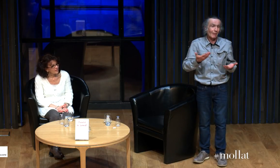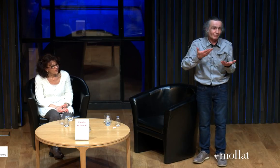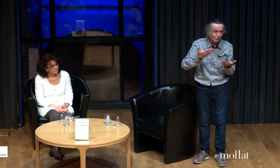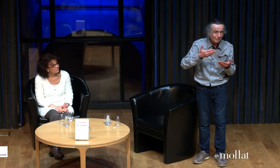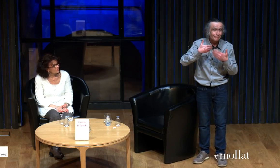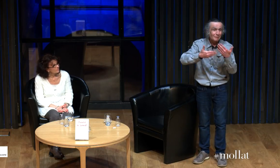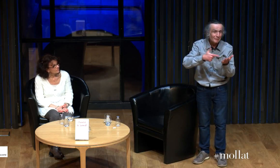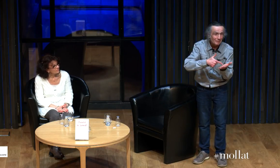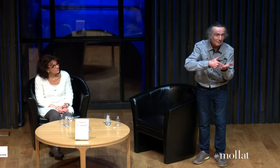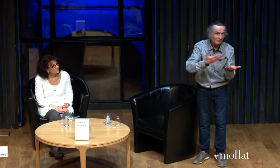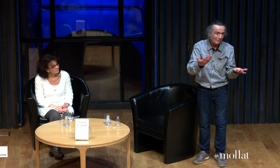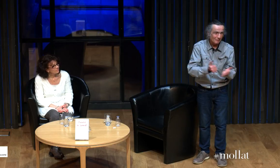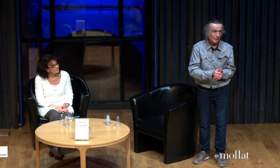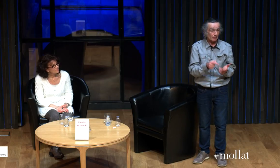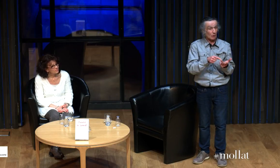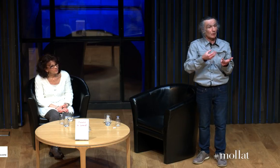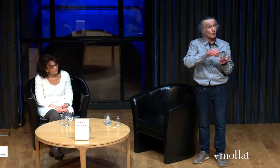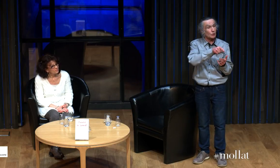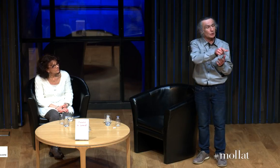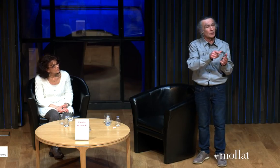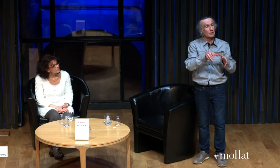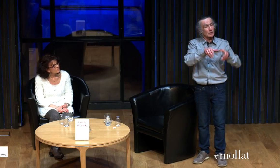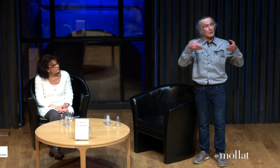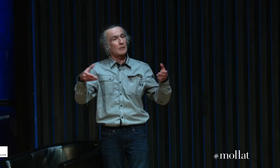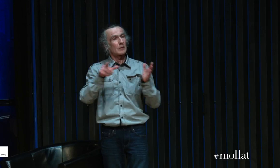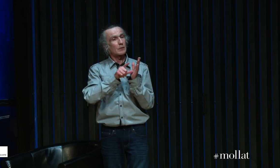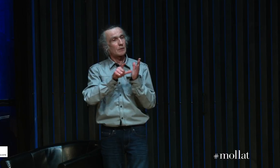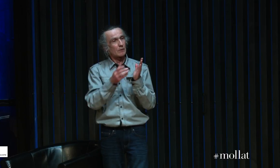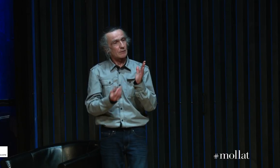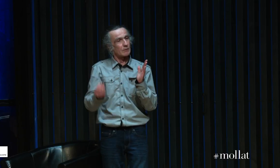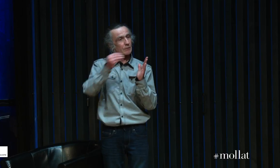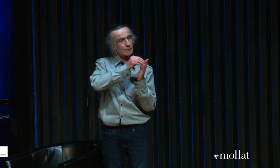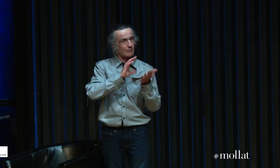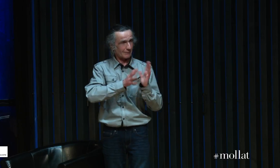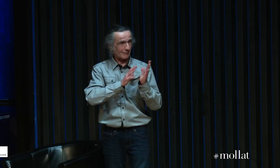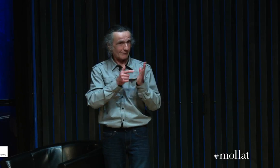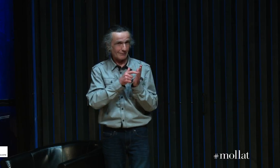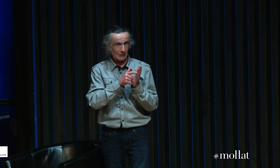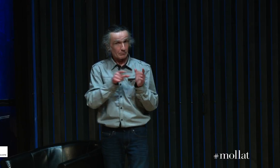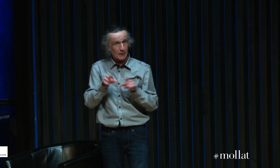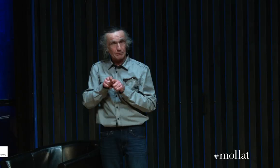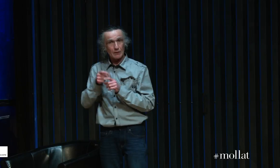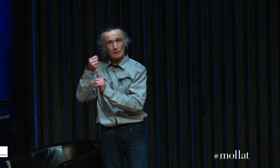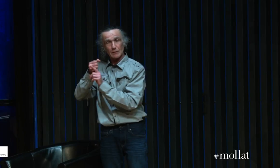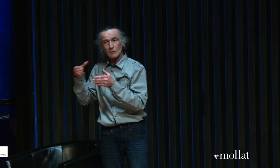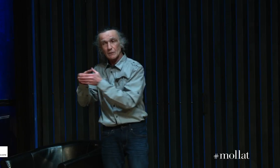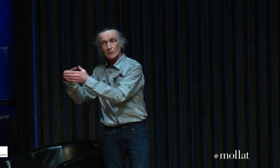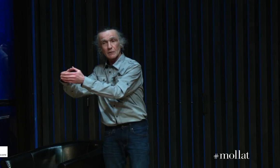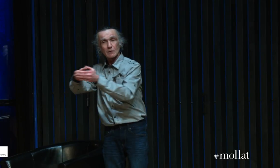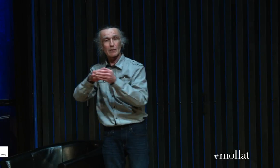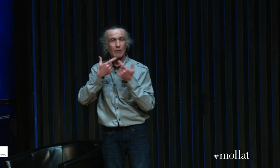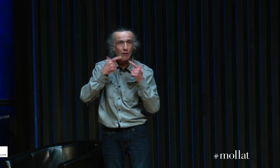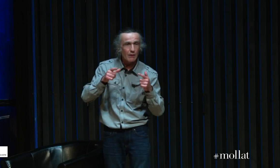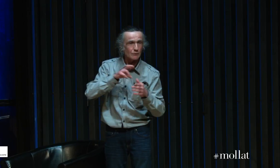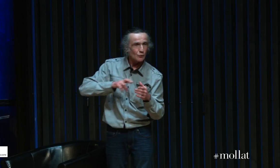C'est vraiment inverser la vapeur et partir en priorité de la langue des signes. Faire inscrire la langue des